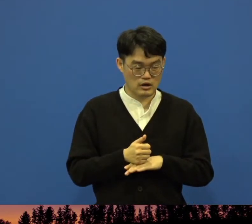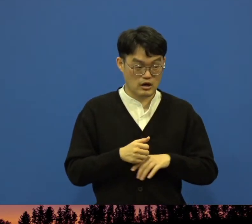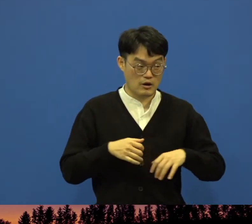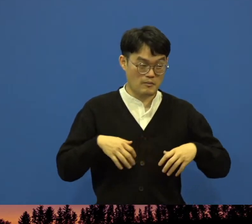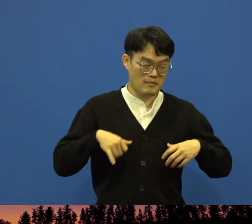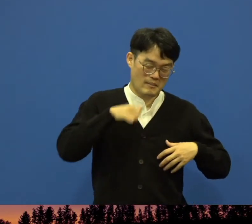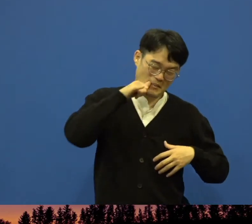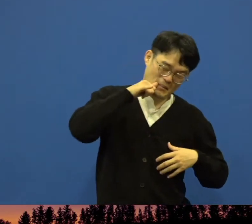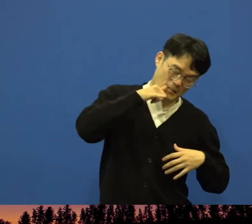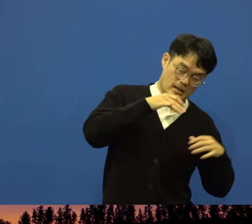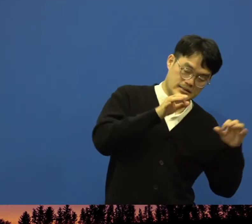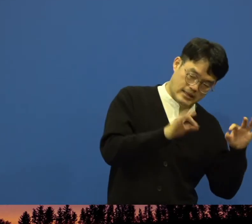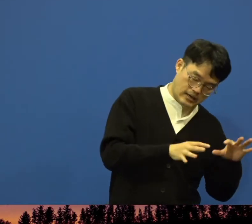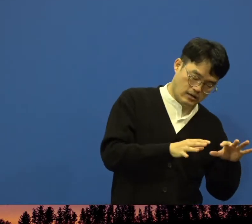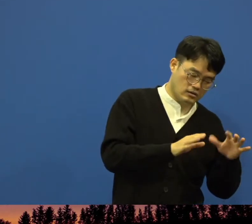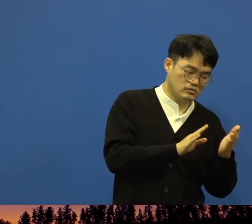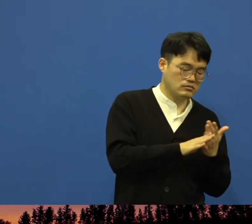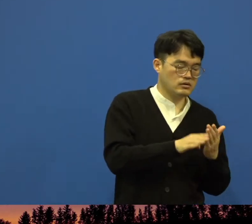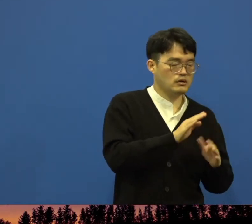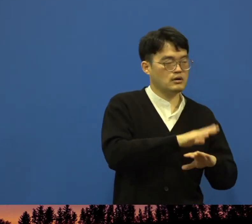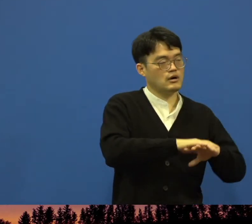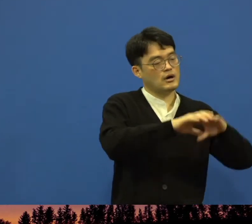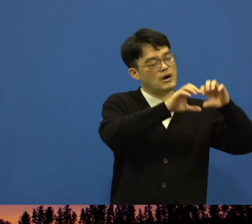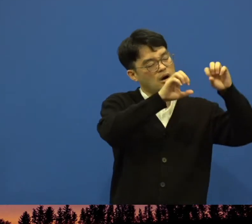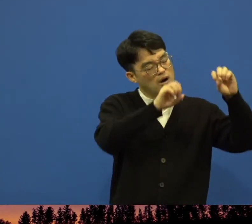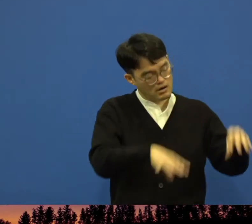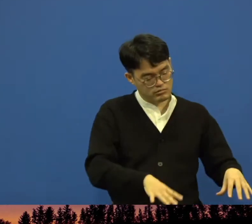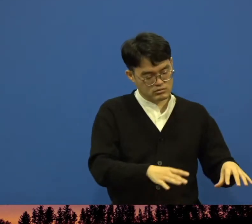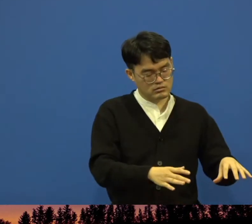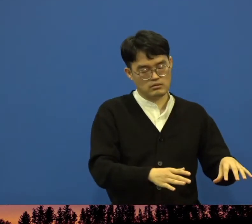잠깐이고 허무함과 고통이 손살같이 따라오는 거죠.